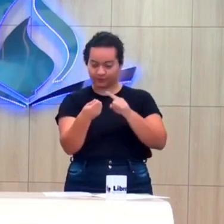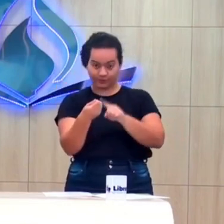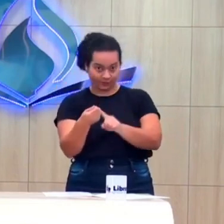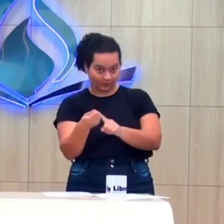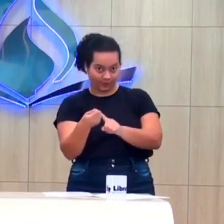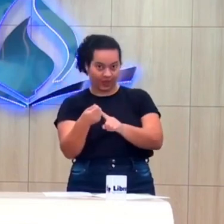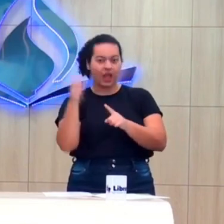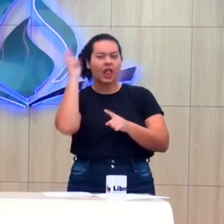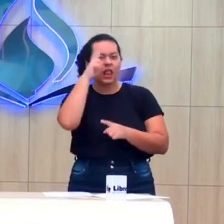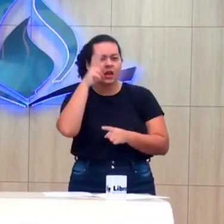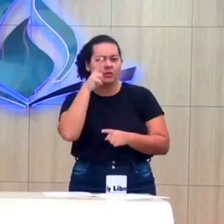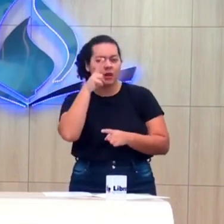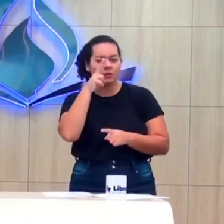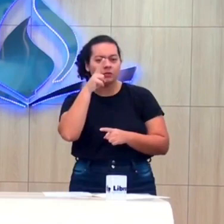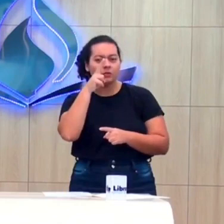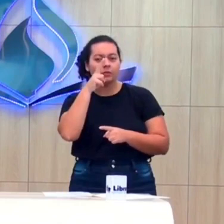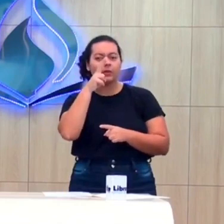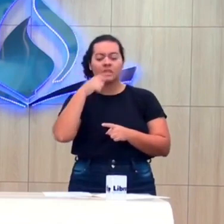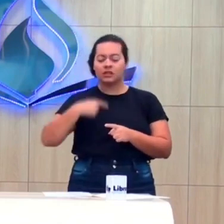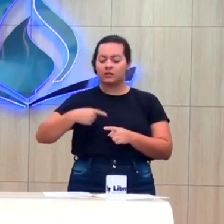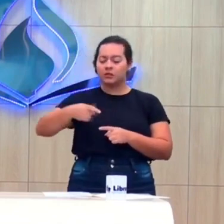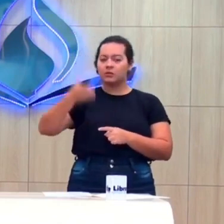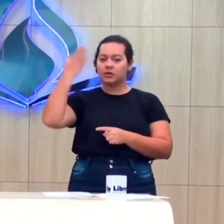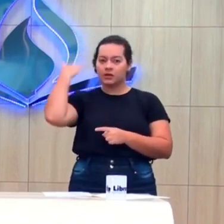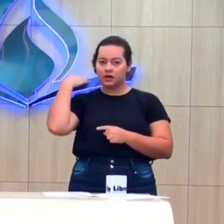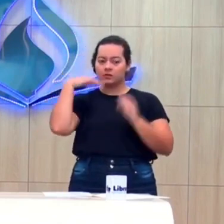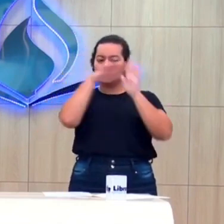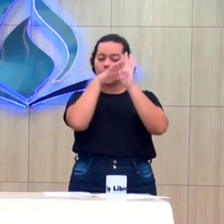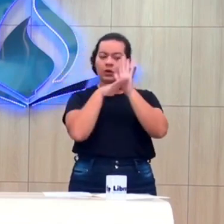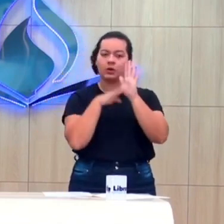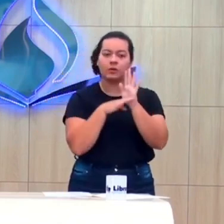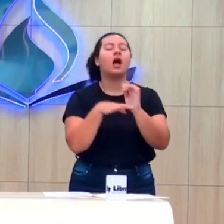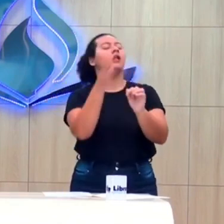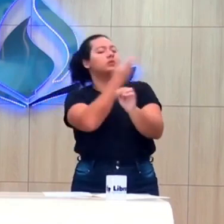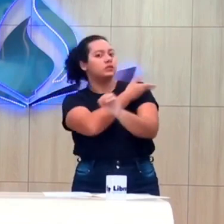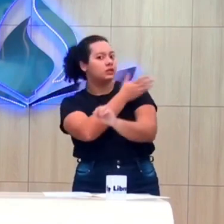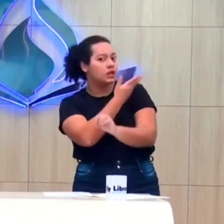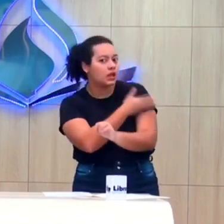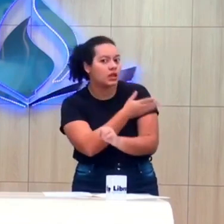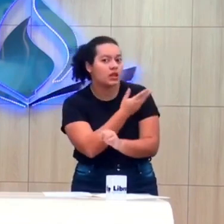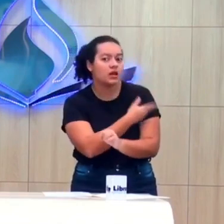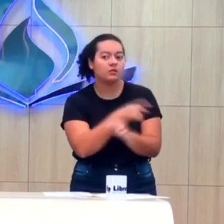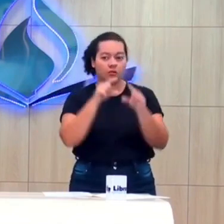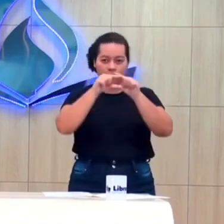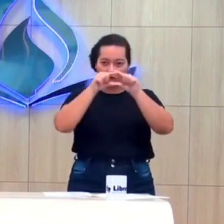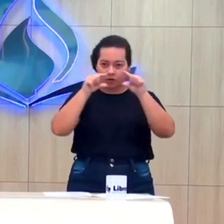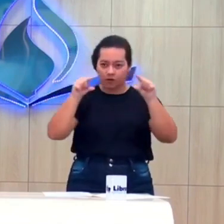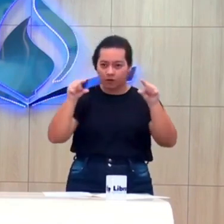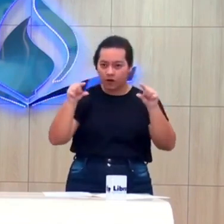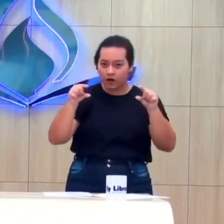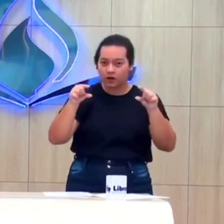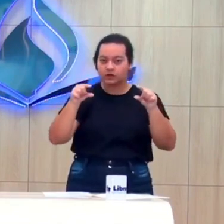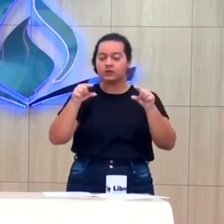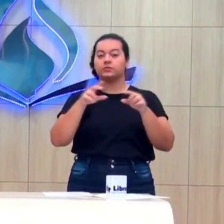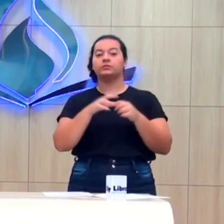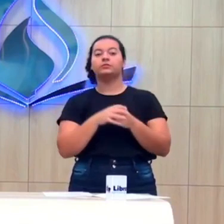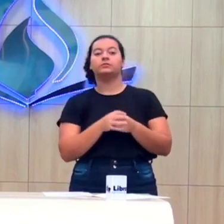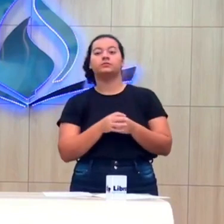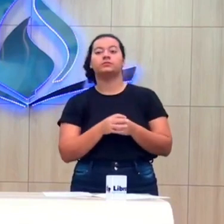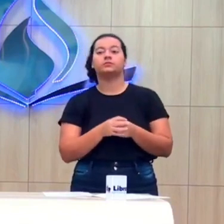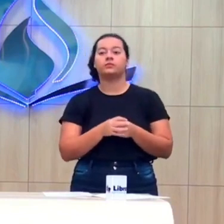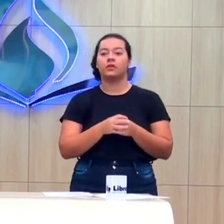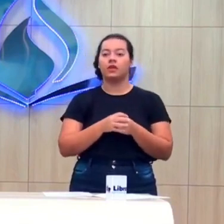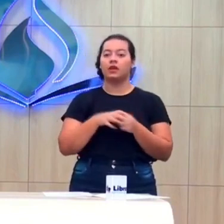Lembram-se que no programa passado, eu comentei com vocês, nós até treinamos 2 frases, que a questão